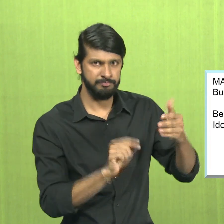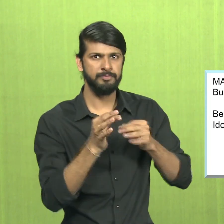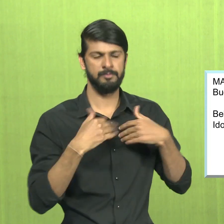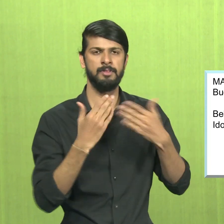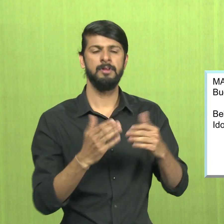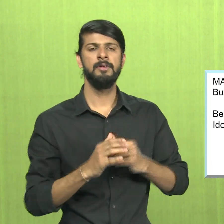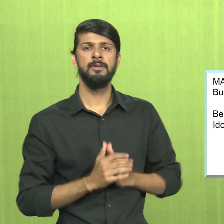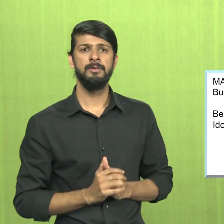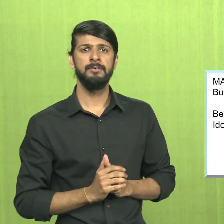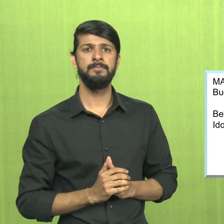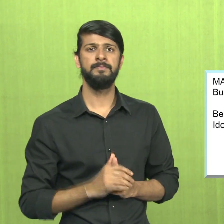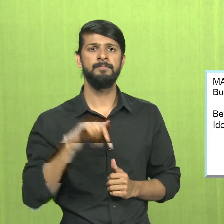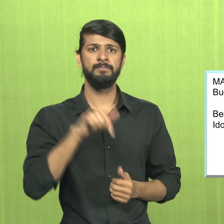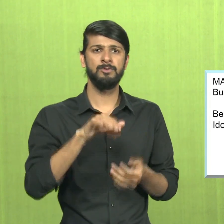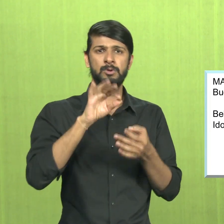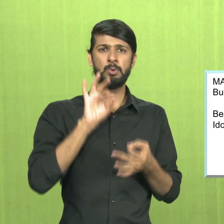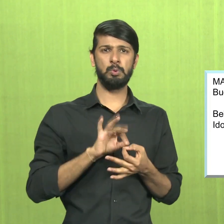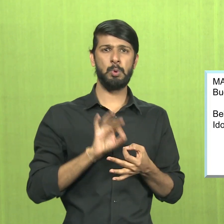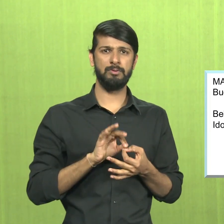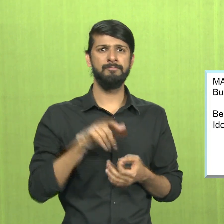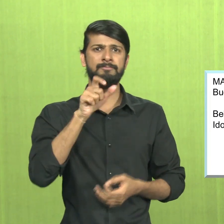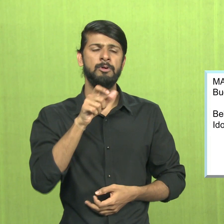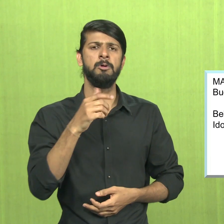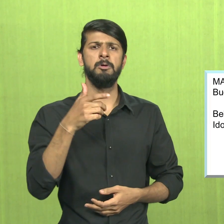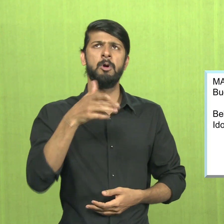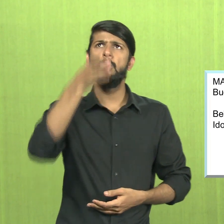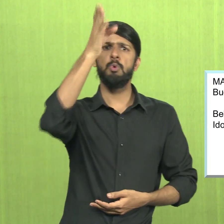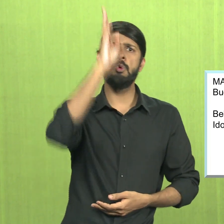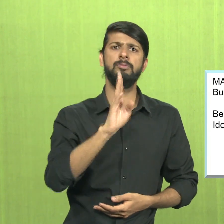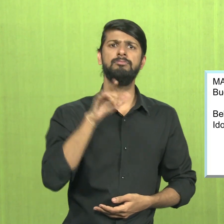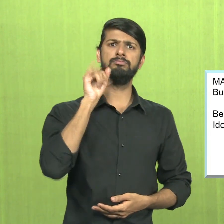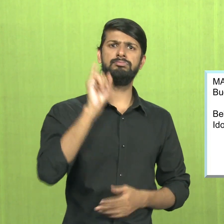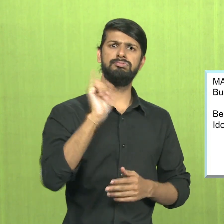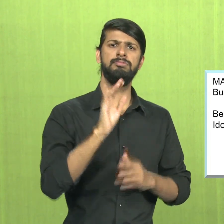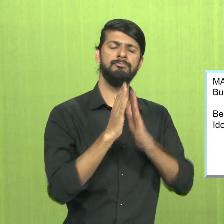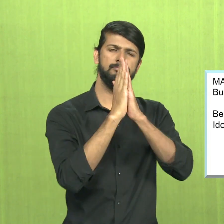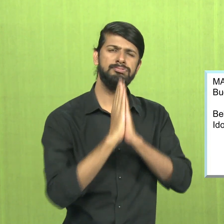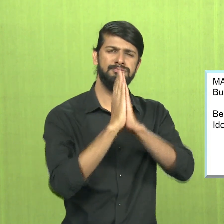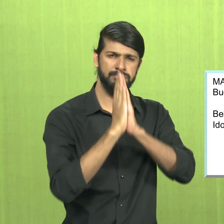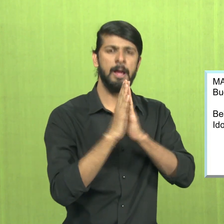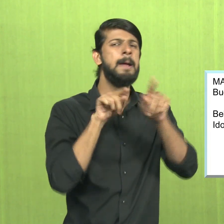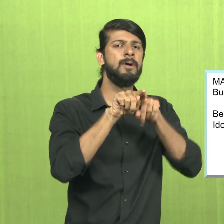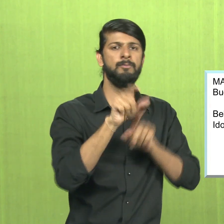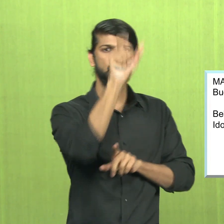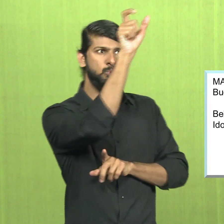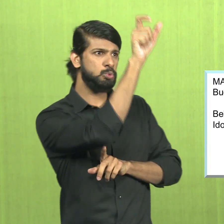22 फॉलोअर्स विद रिस्पेक्ट टो बिलीव बट बुझाला रिकार्ड है